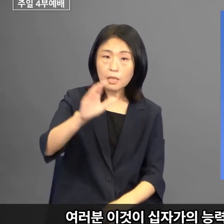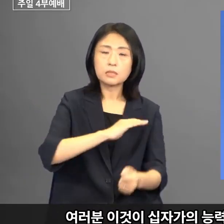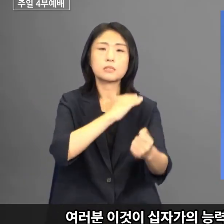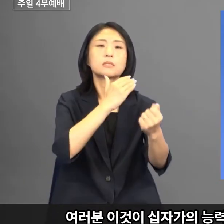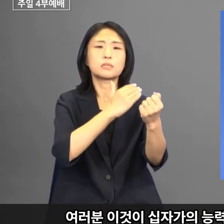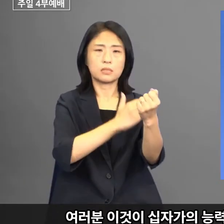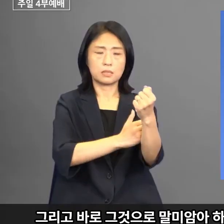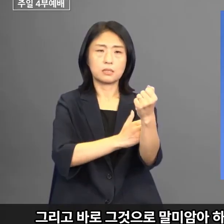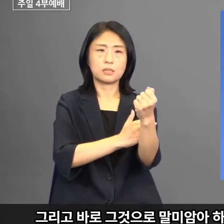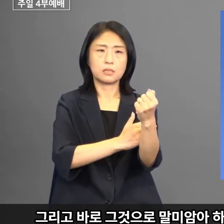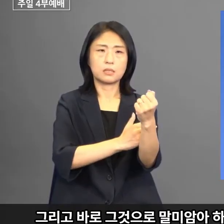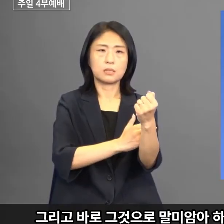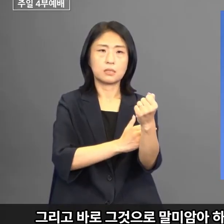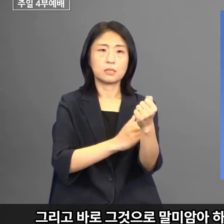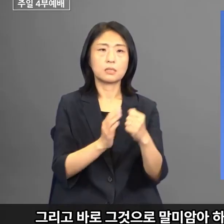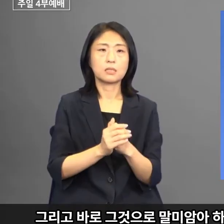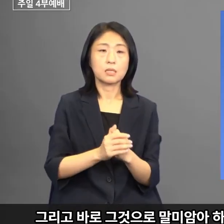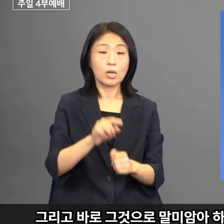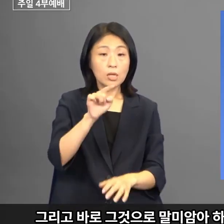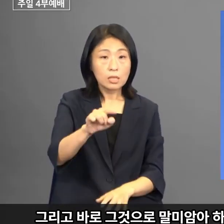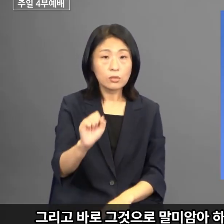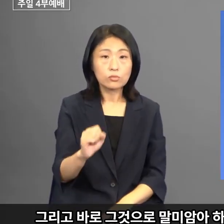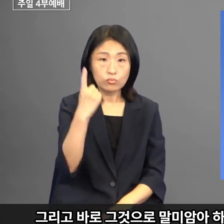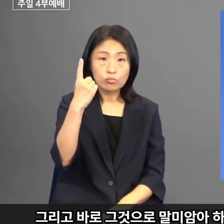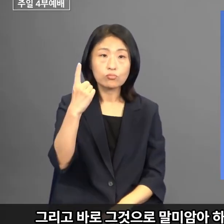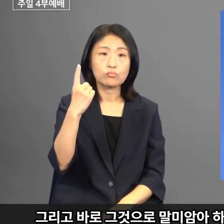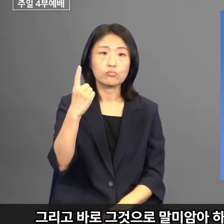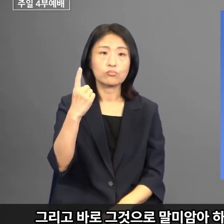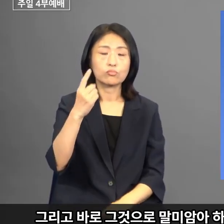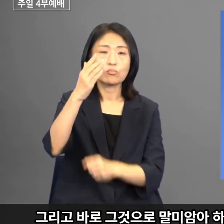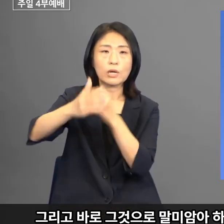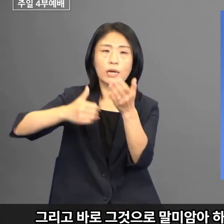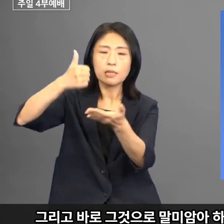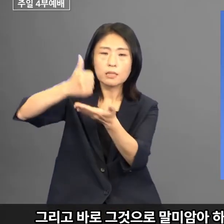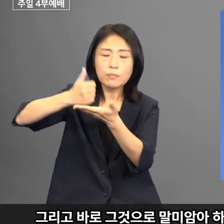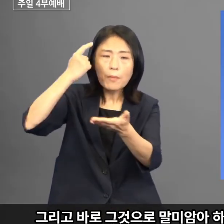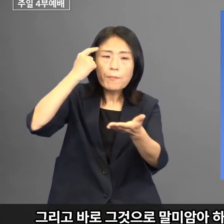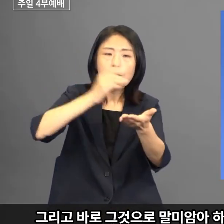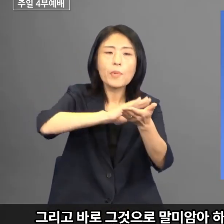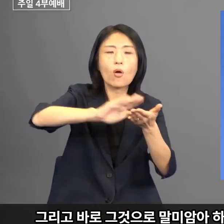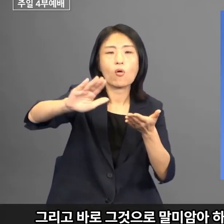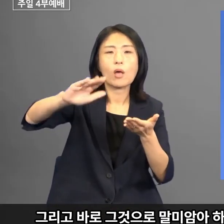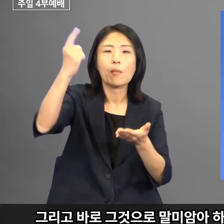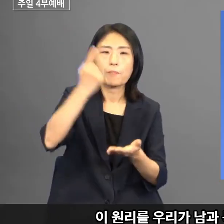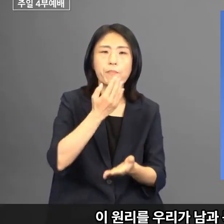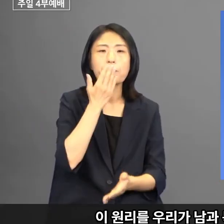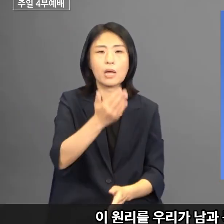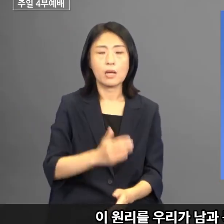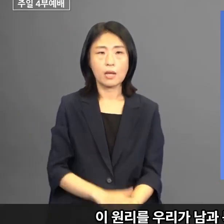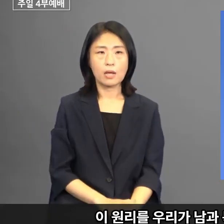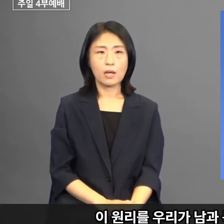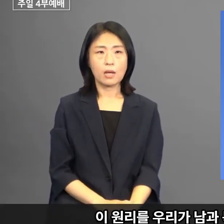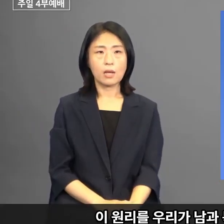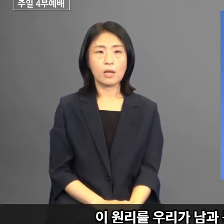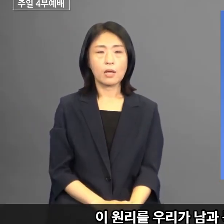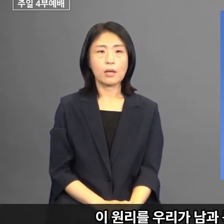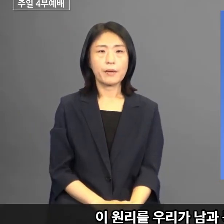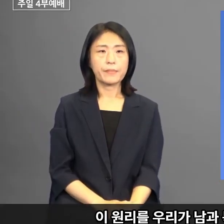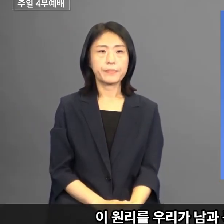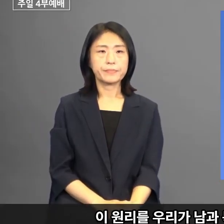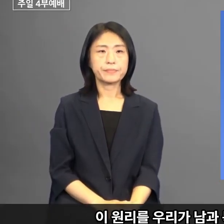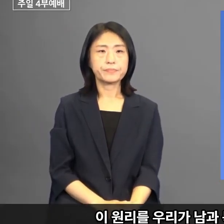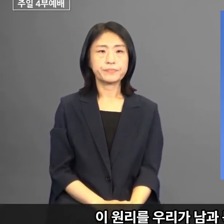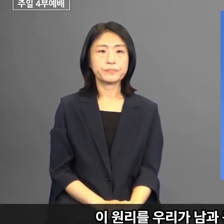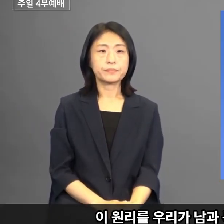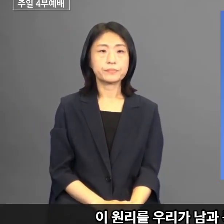분명히 말씀하고 있어요. 그리고 바로 그것으로 말미암아 하나님의 평화가 임할 수 있다는 겁니다. 자, 이 원리를 우리가